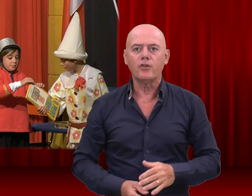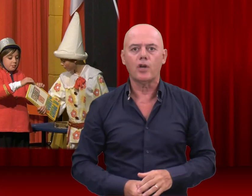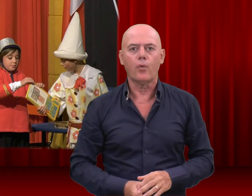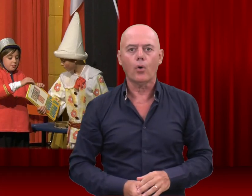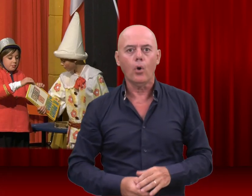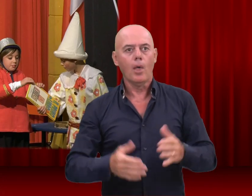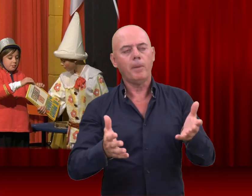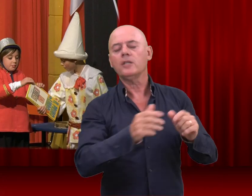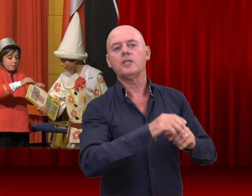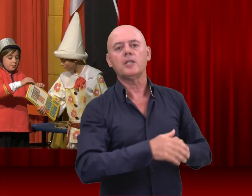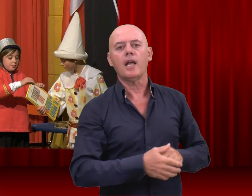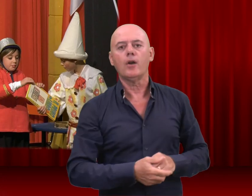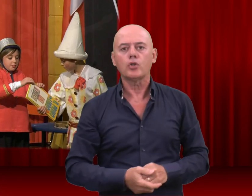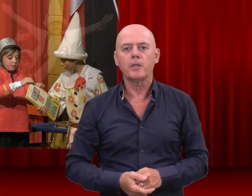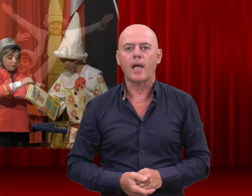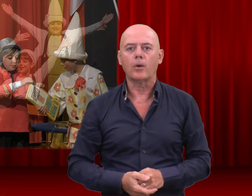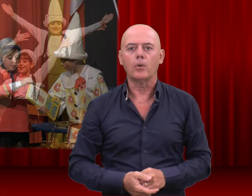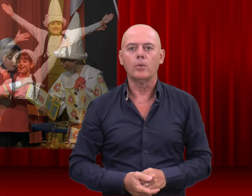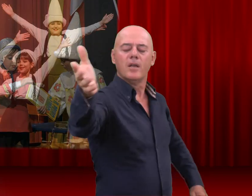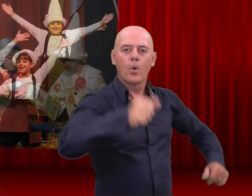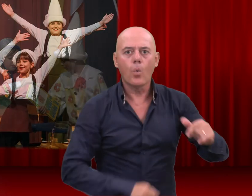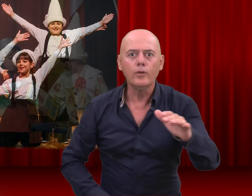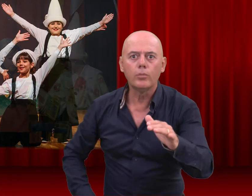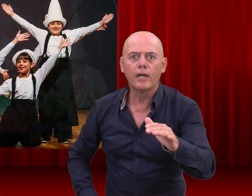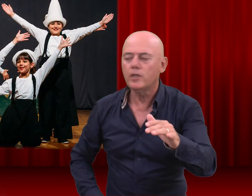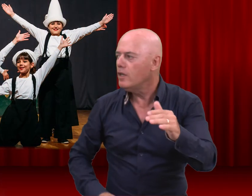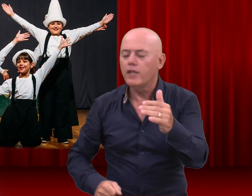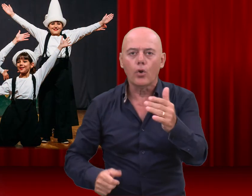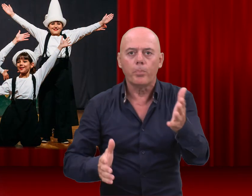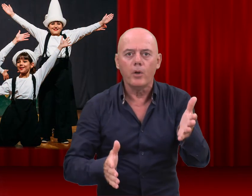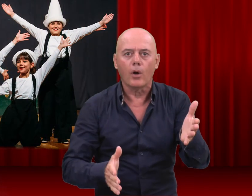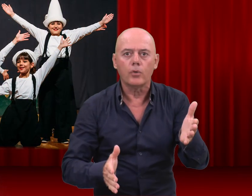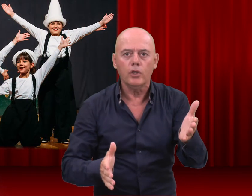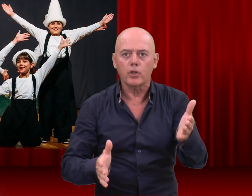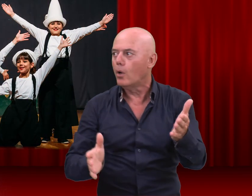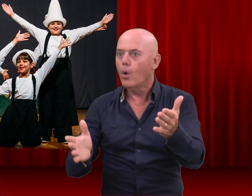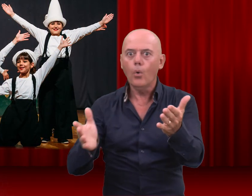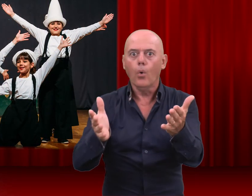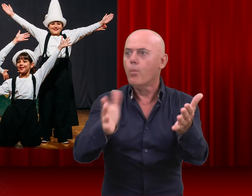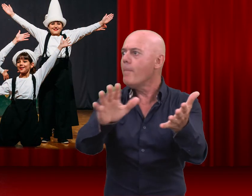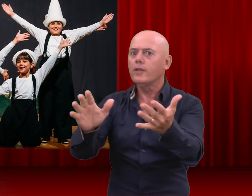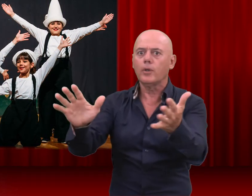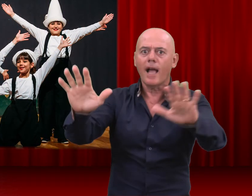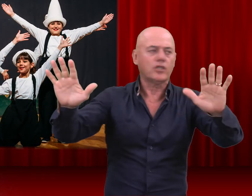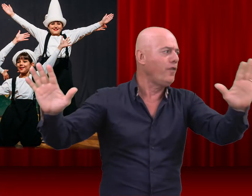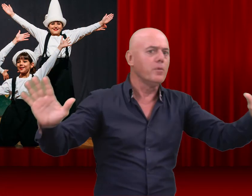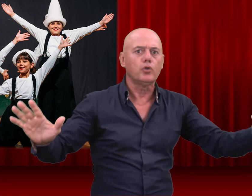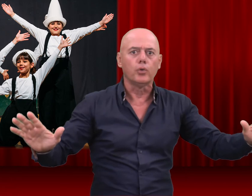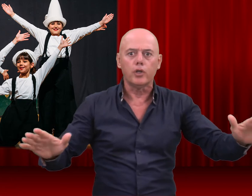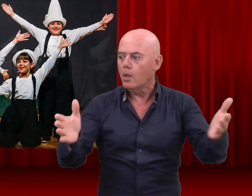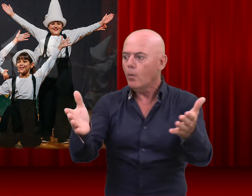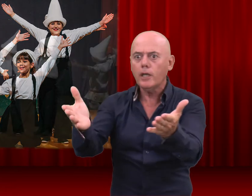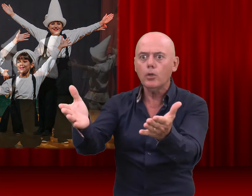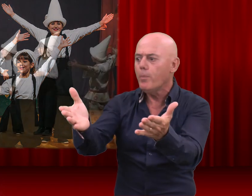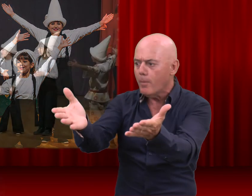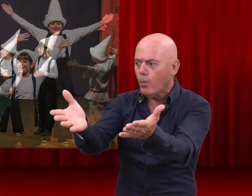di Mangiafuoco per assistere allo spettacolo. Quando i burattini videro Pinocchio, dissero: un momento, ragazzi, fermi